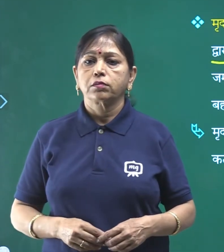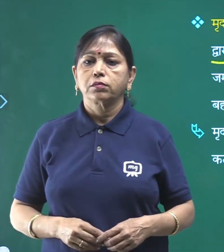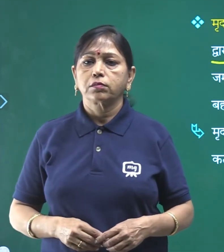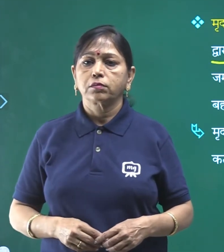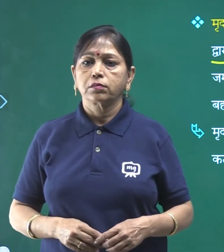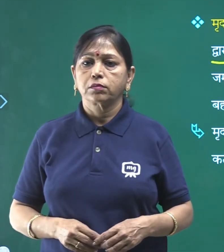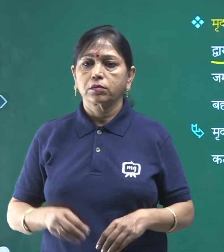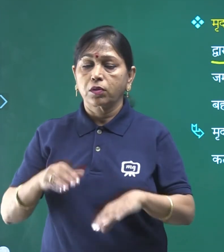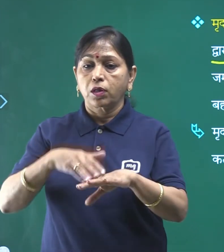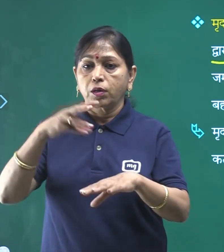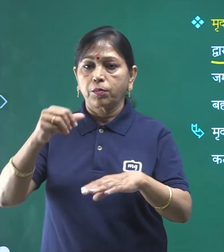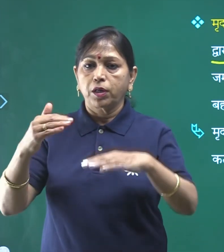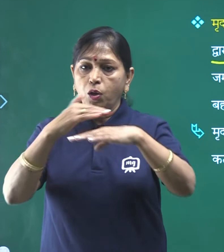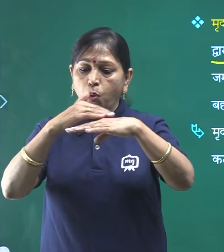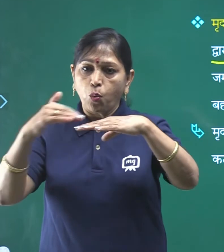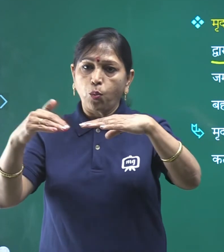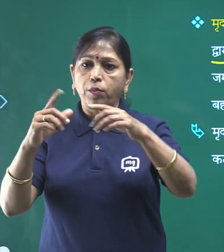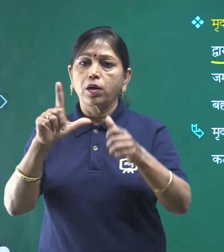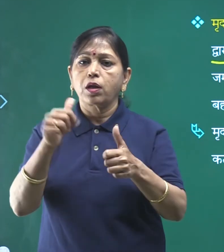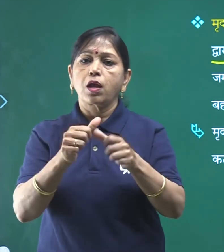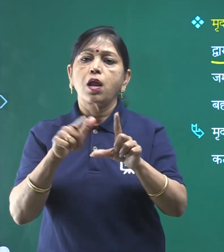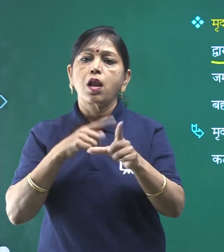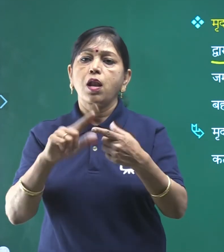मिट्टी की ऊपरी परत का है